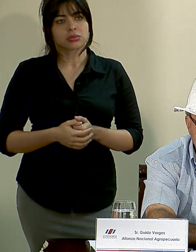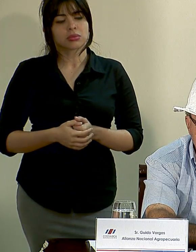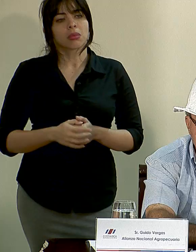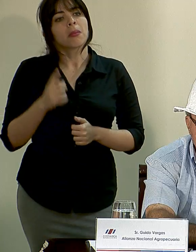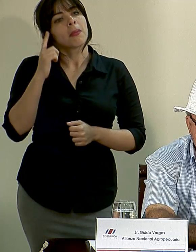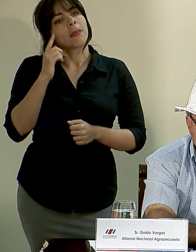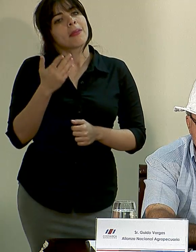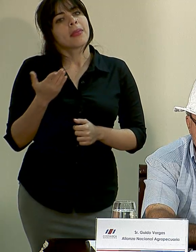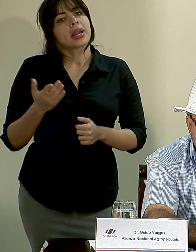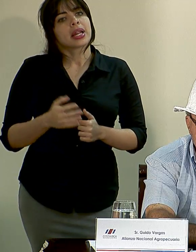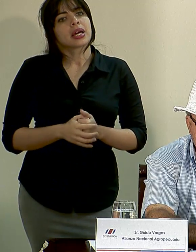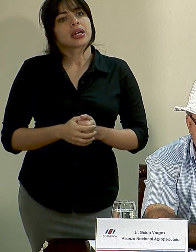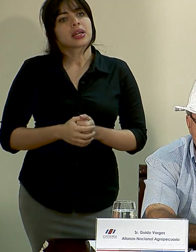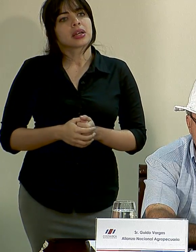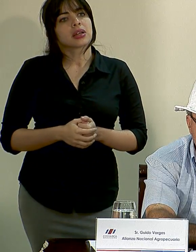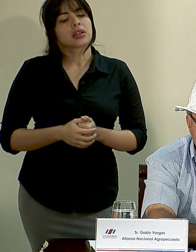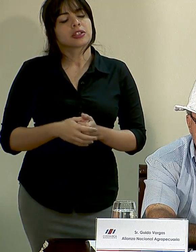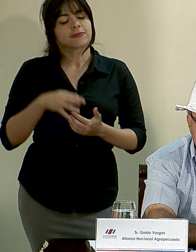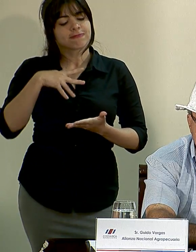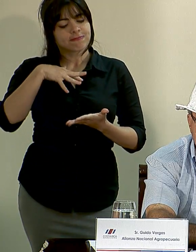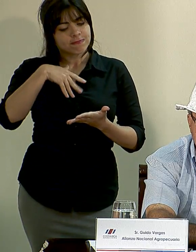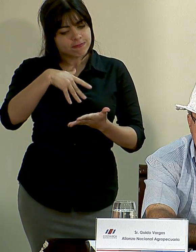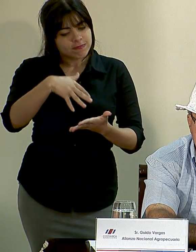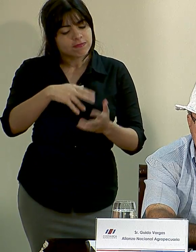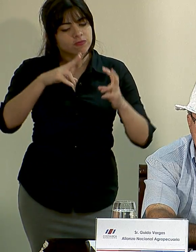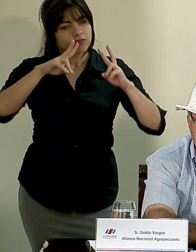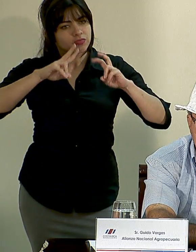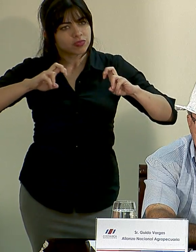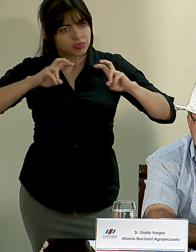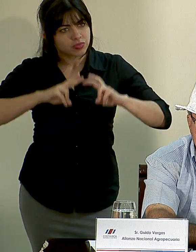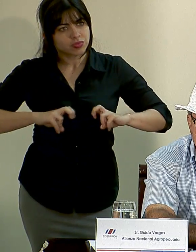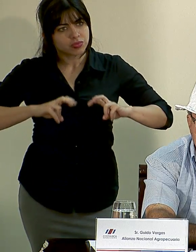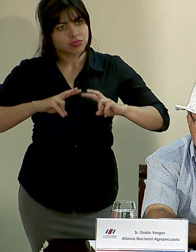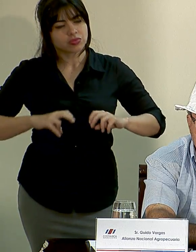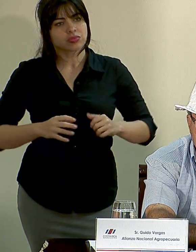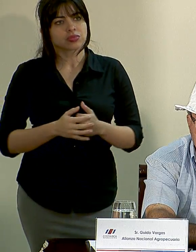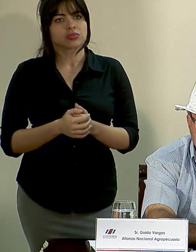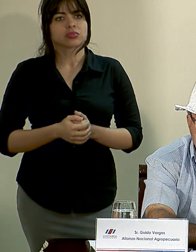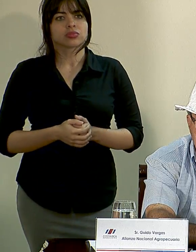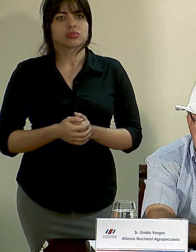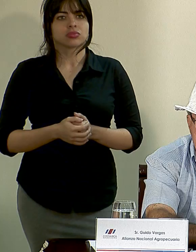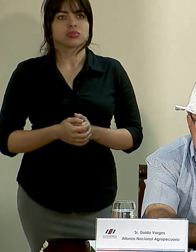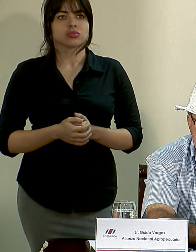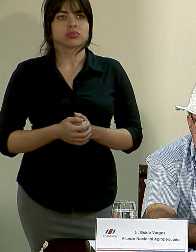que se estudie, se analice la